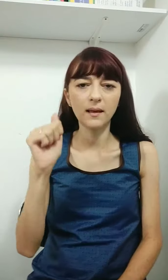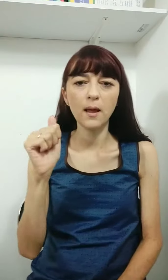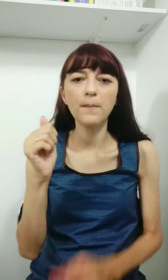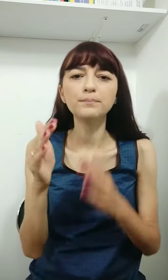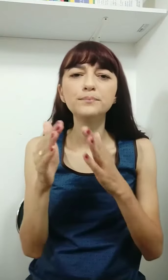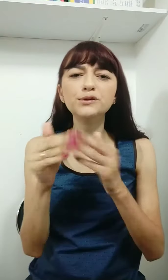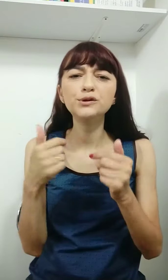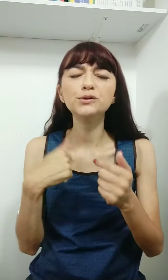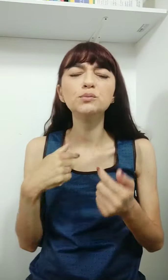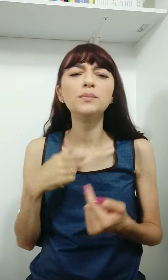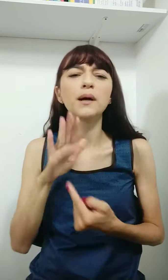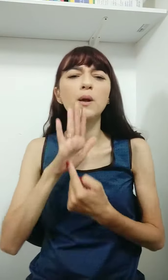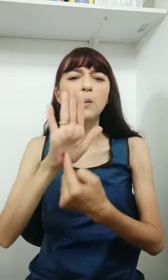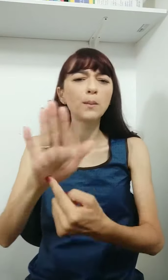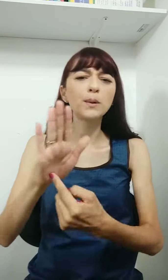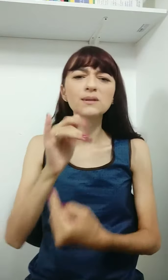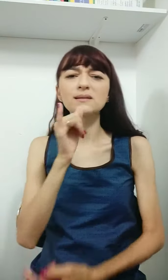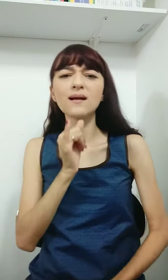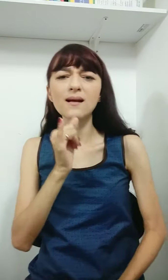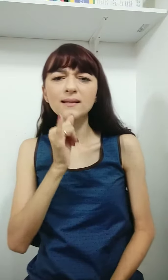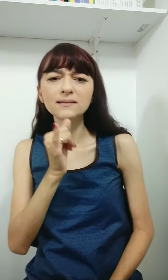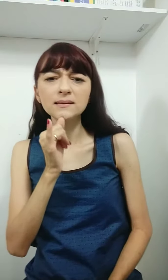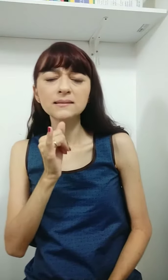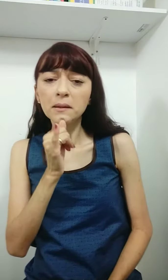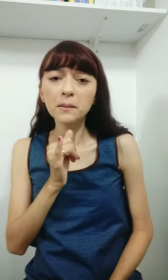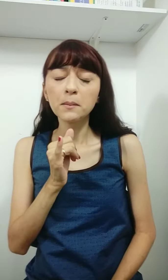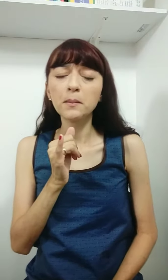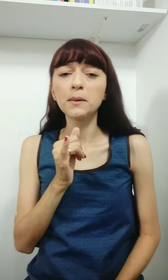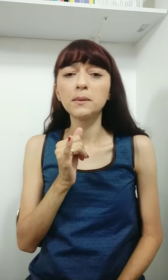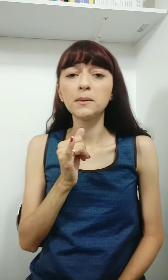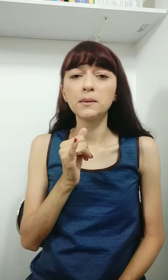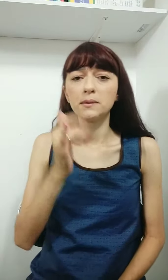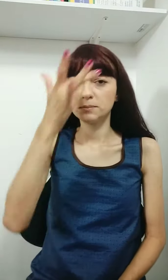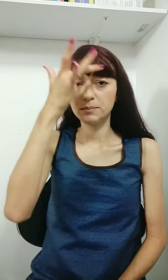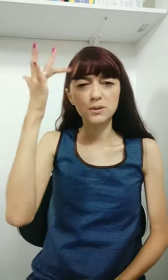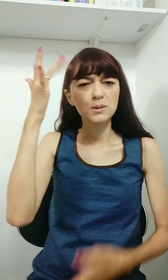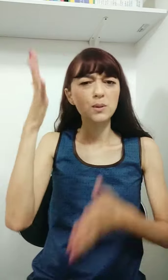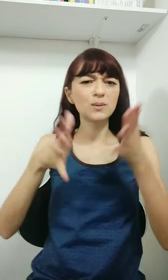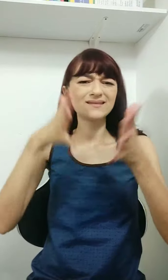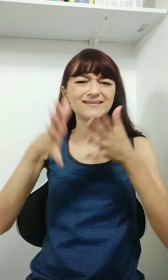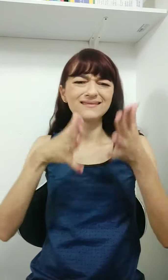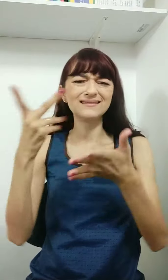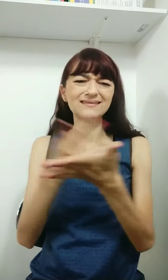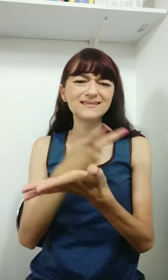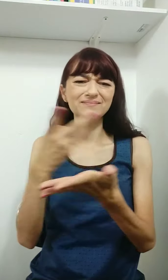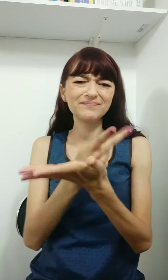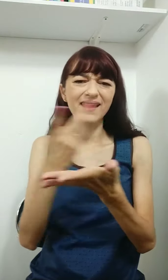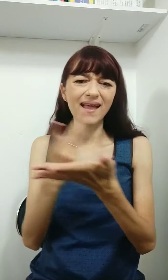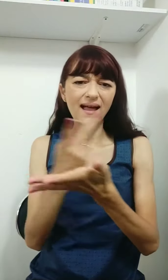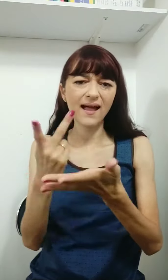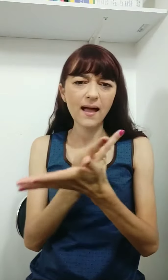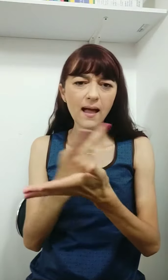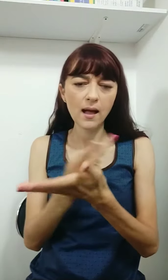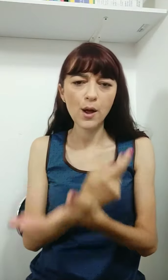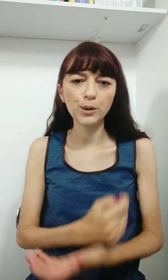A Roberta pediu para que eu mostrasse um exemplo, né, um exemplo de uma pessoa sinalizando de